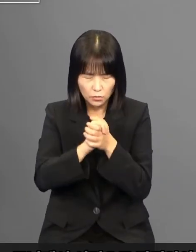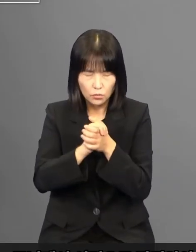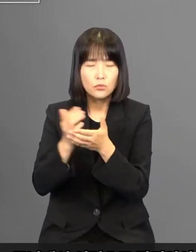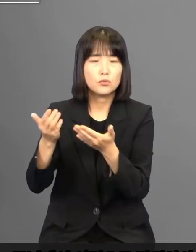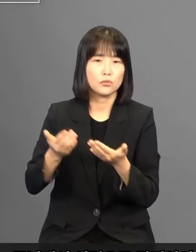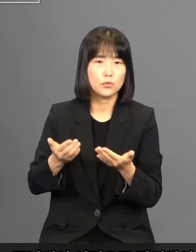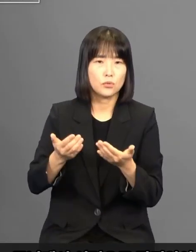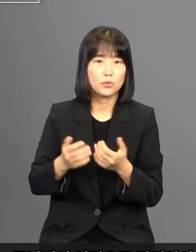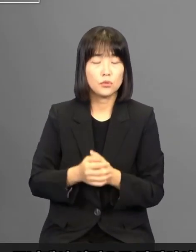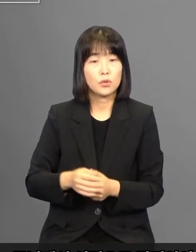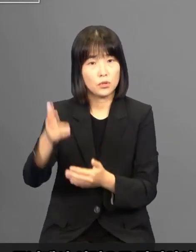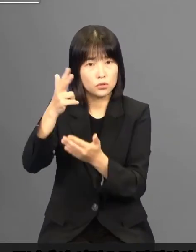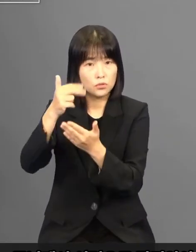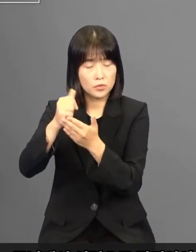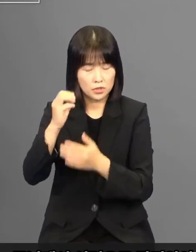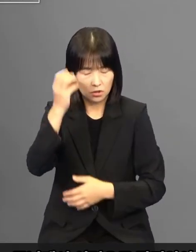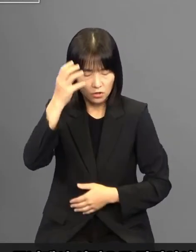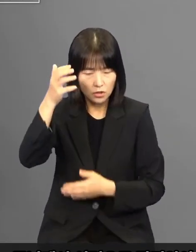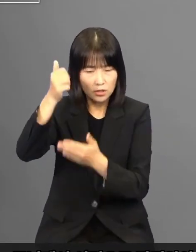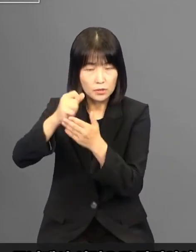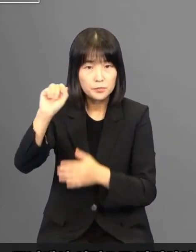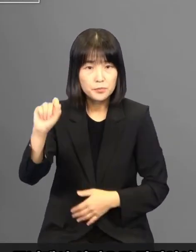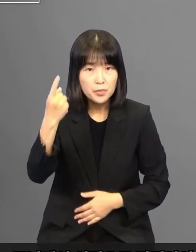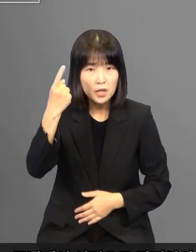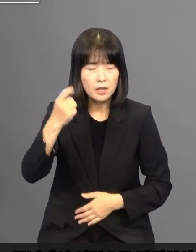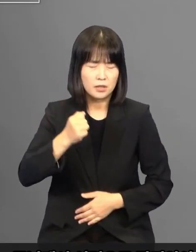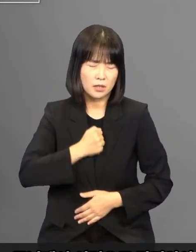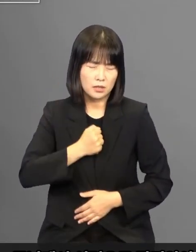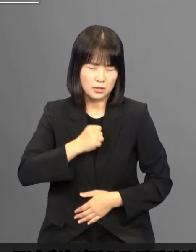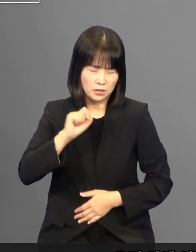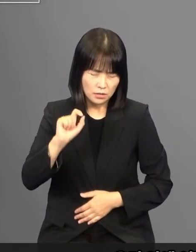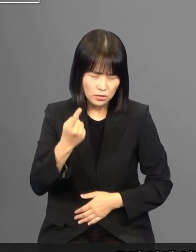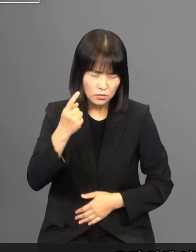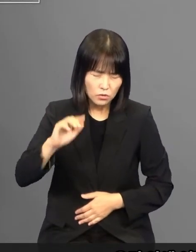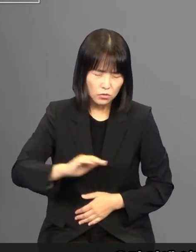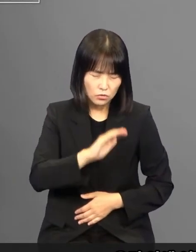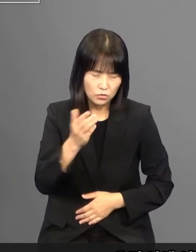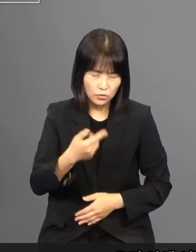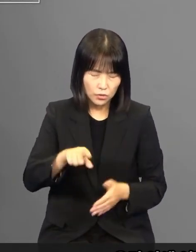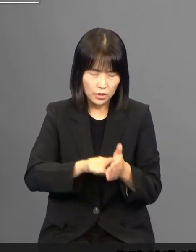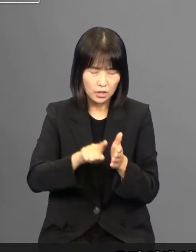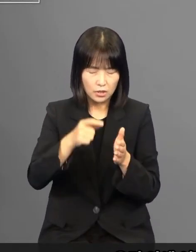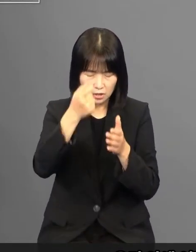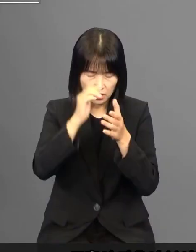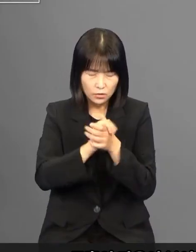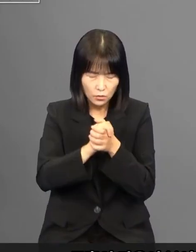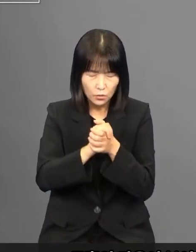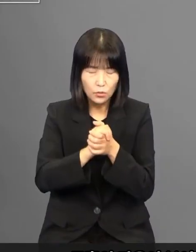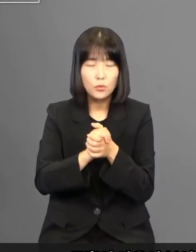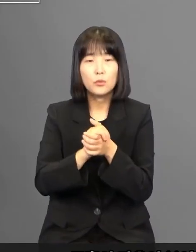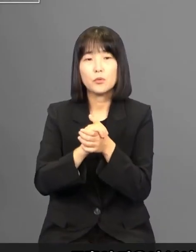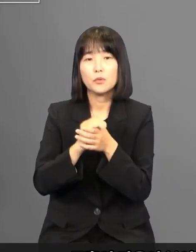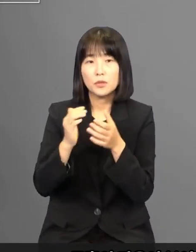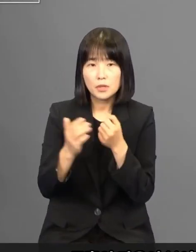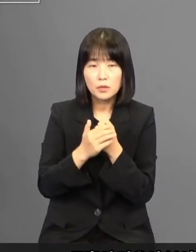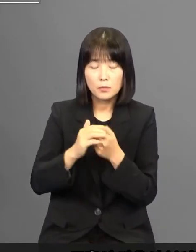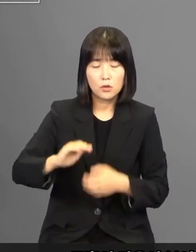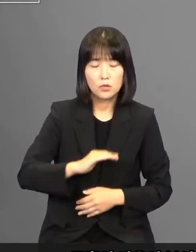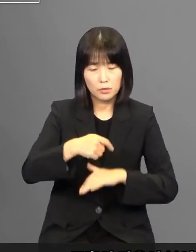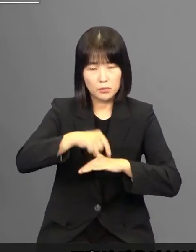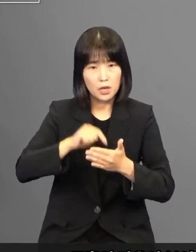주님께서 성령으로 말미암아 탄식함으로 우리를 위해 간구하심으로 우리 안에 어떤 마음이 부어집니까? 긍휼의 마음이